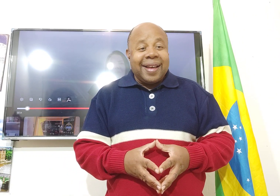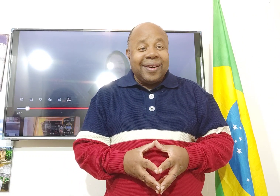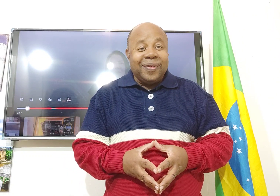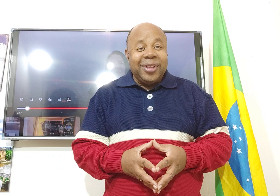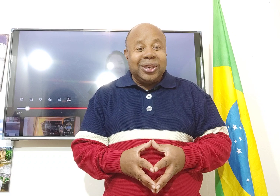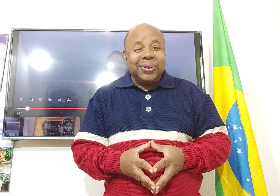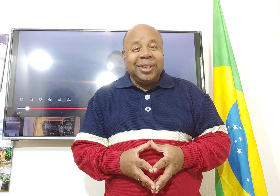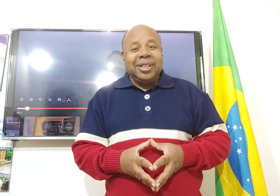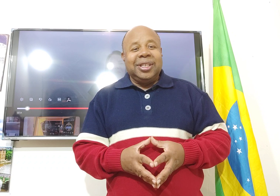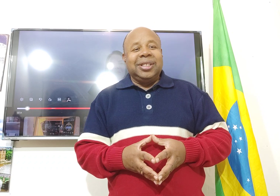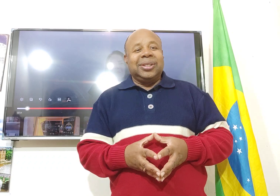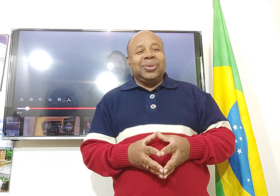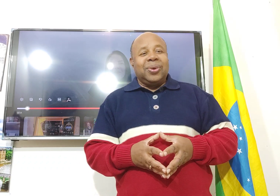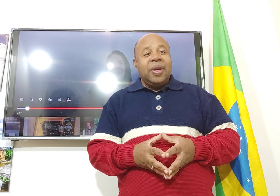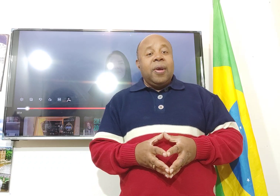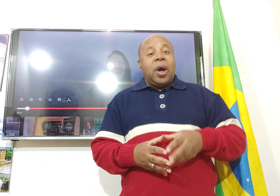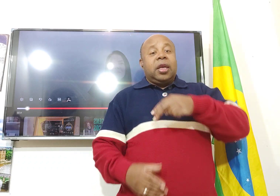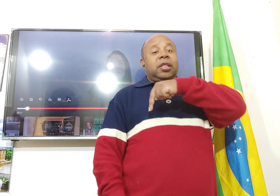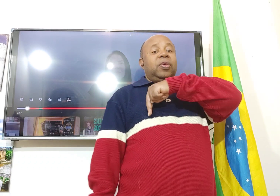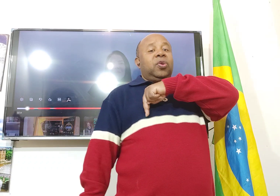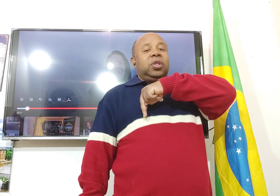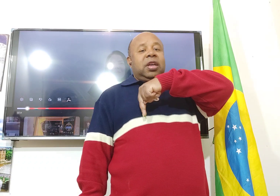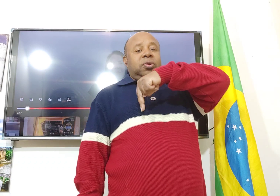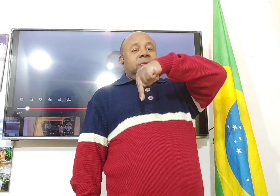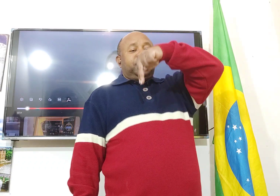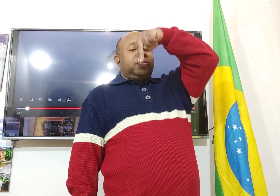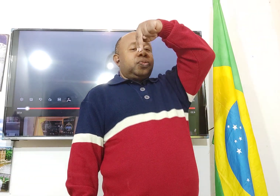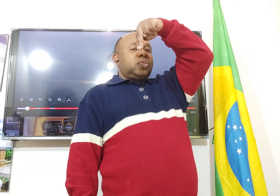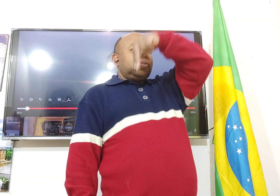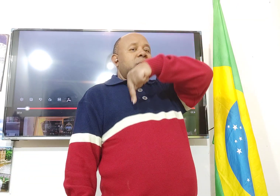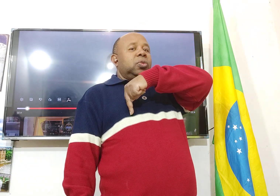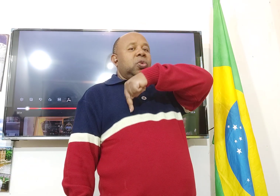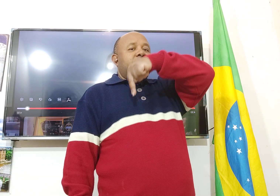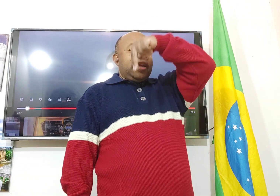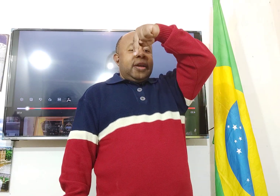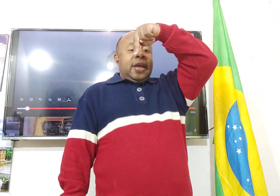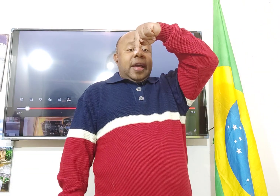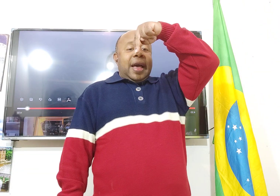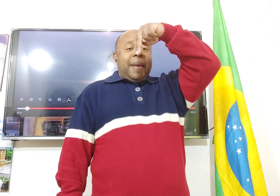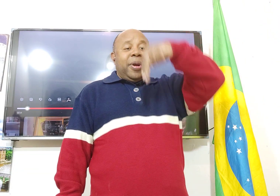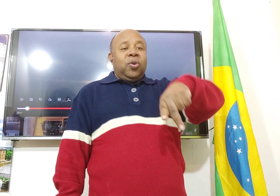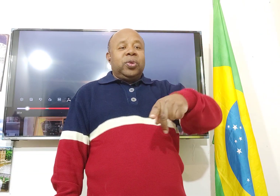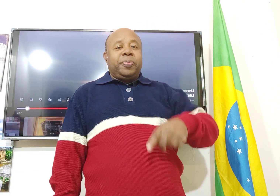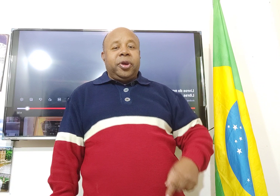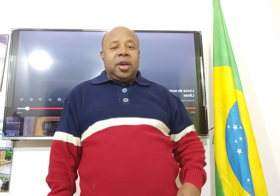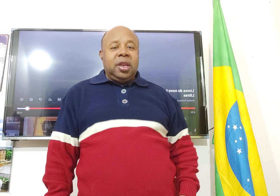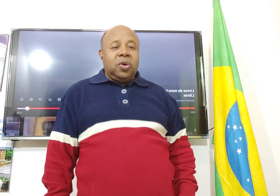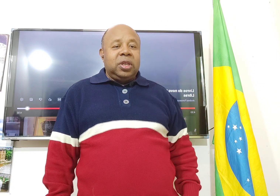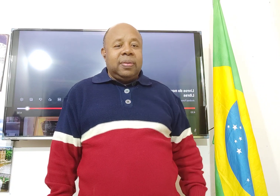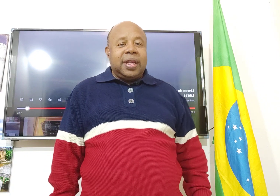o vídeo. Isso. Aqui está o Nicodemos. Tudo bem? Pergunta, por que Nicodemos é